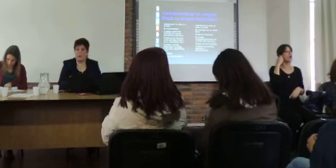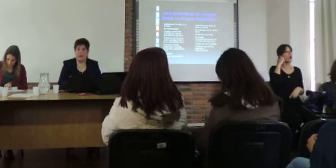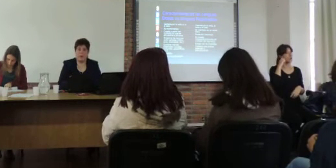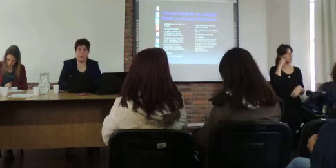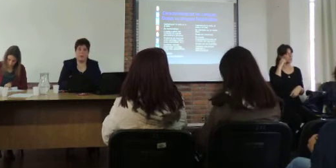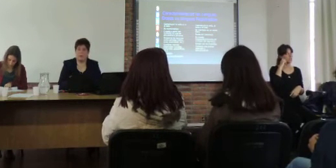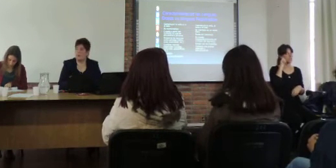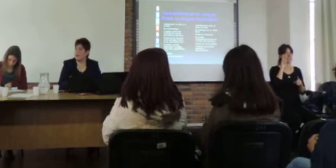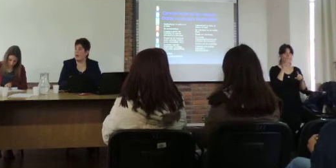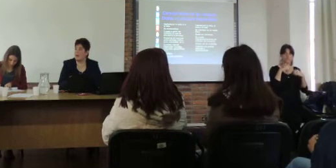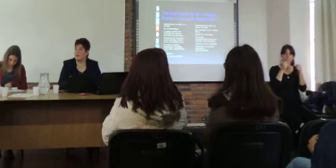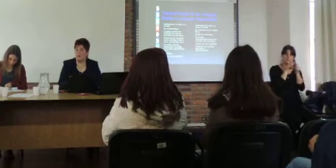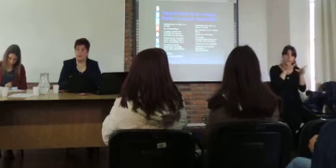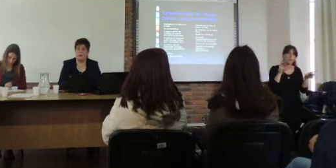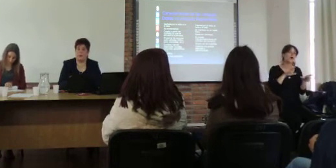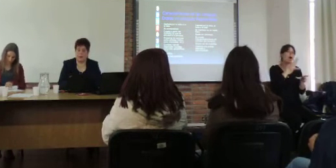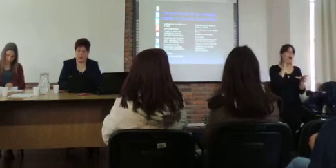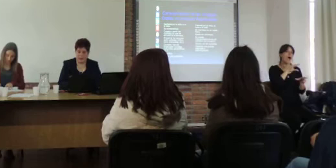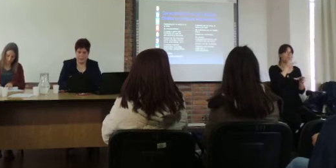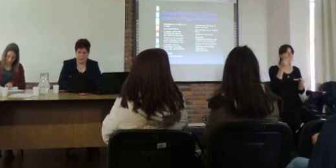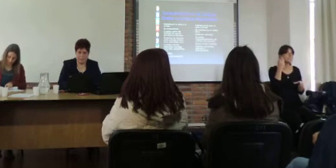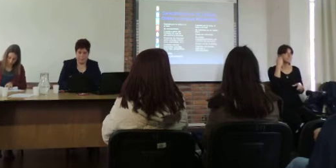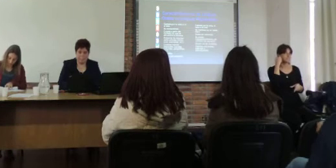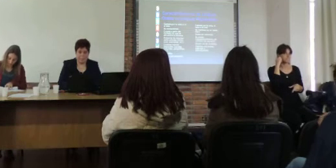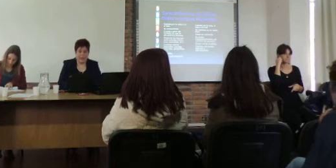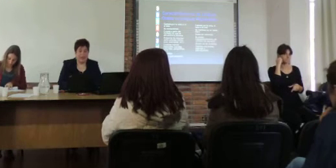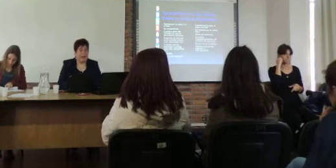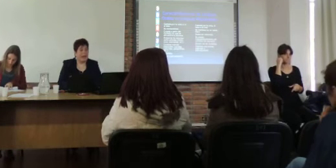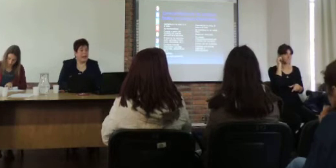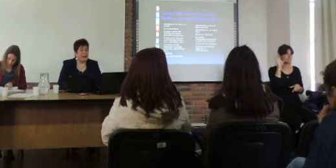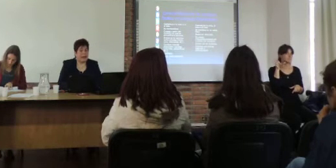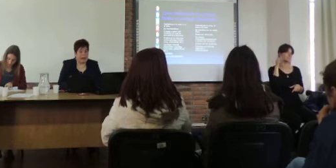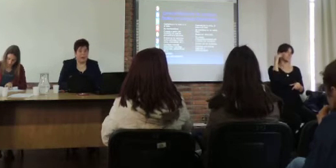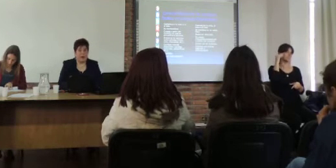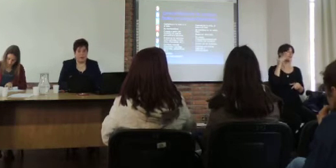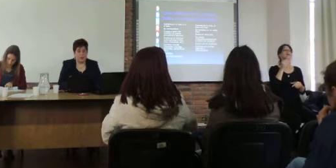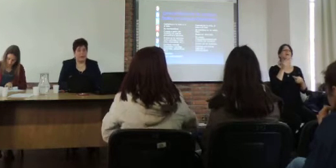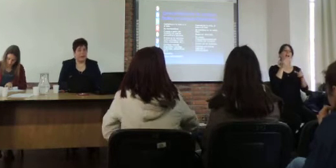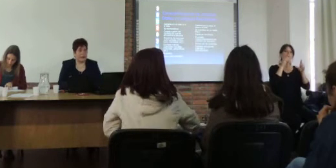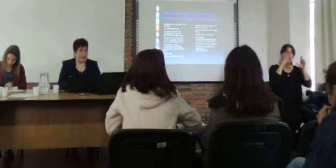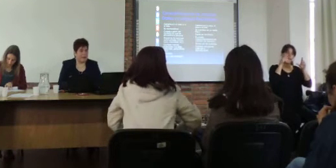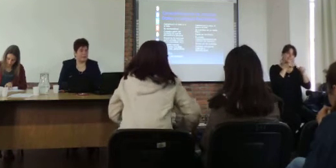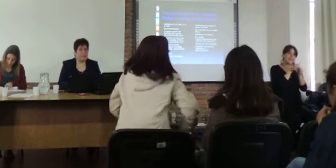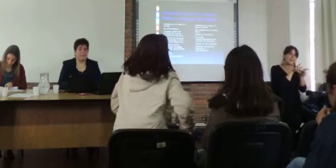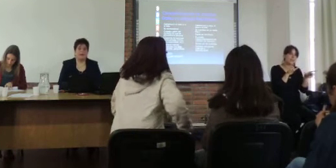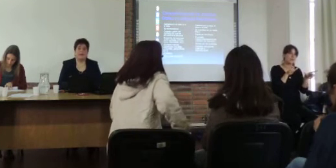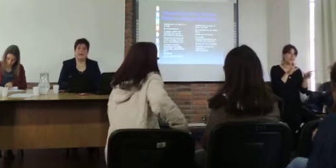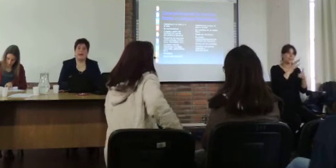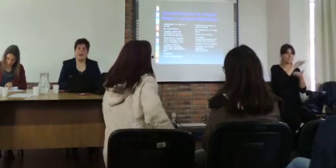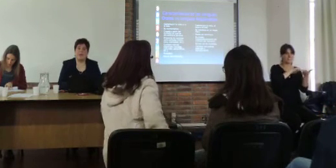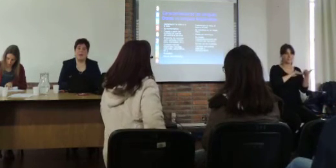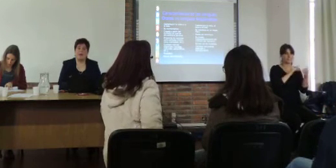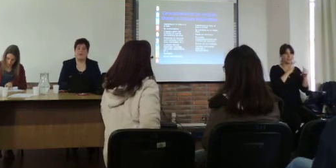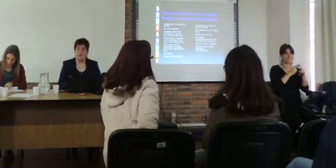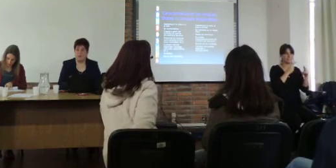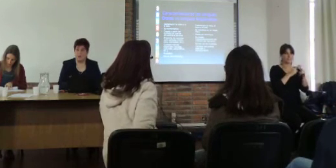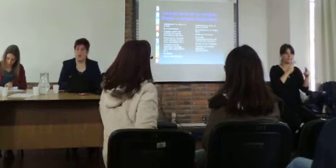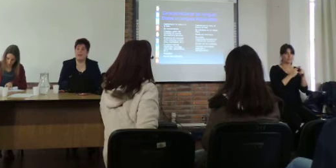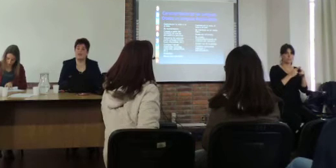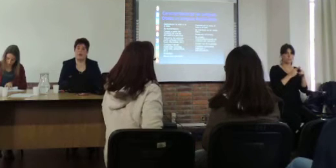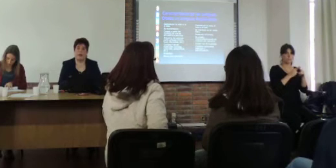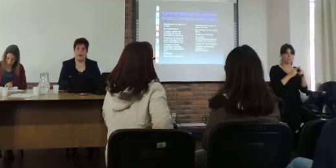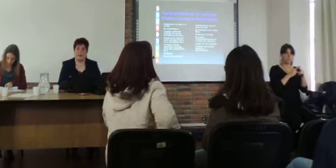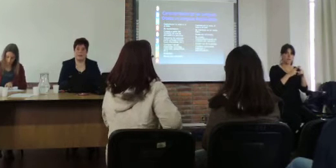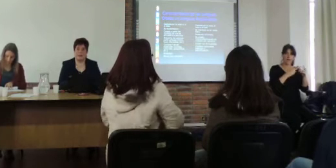que utilizamos las lenguas cuando hacemos las lenguas auditivo fonéticas. Estas lenguas que son registrables se mantienen en un medio